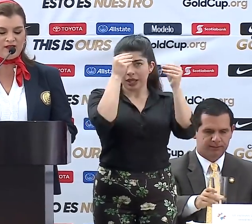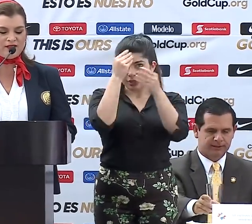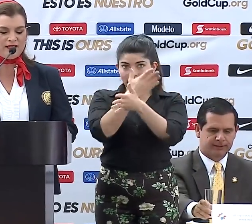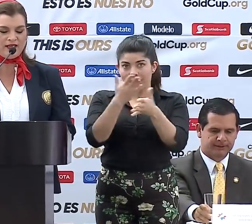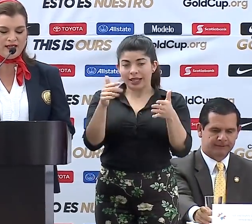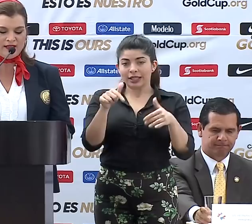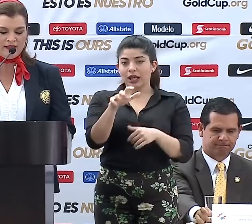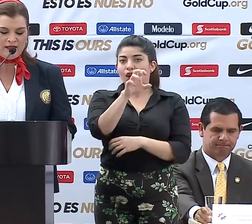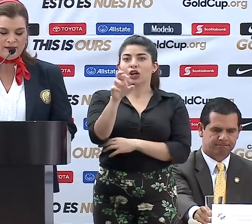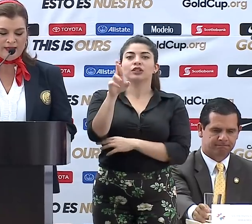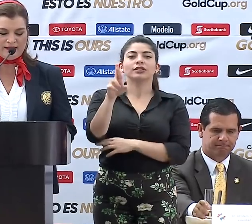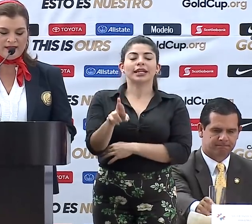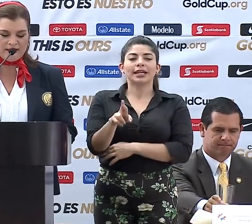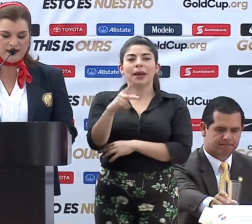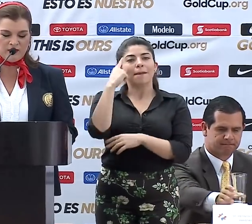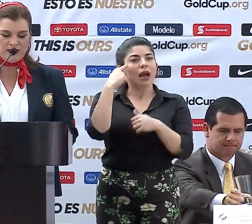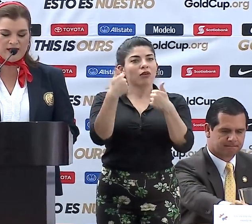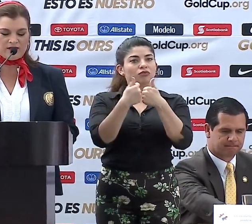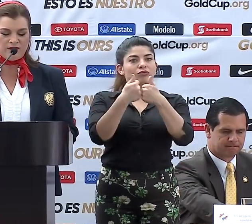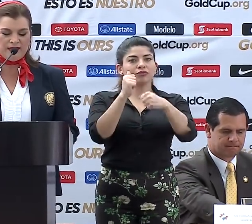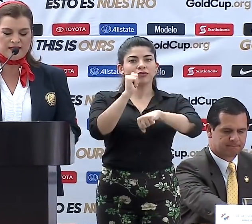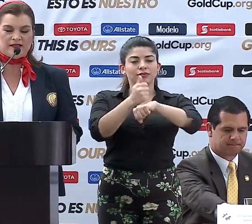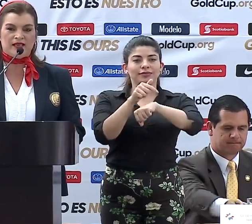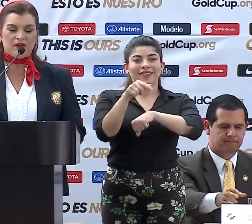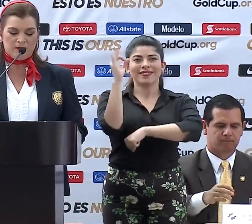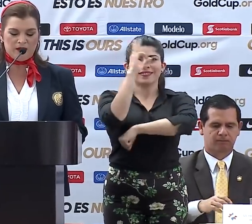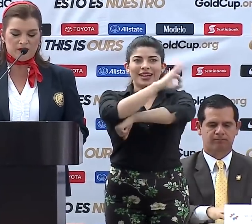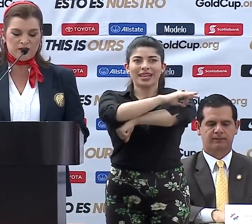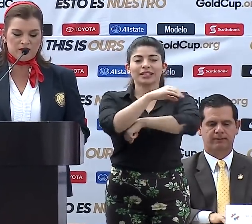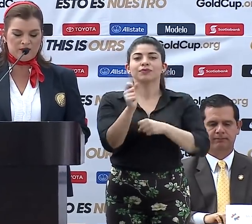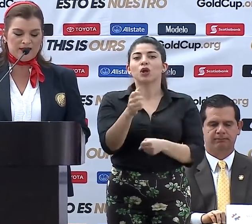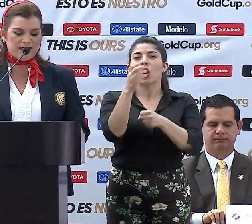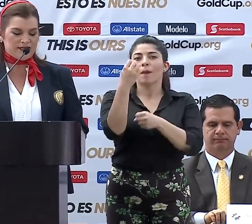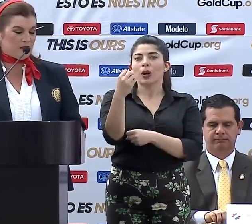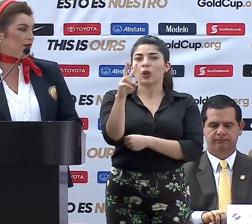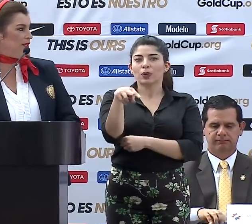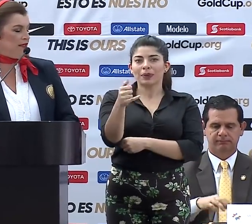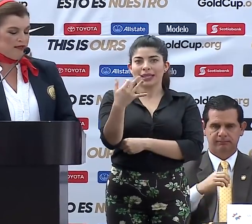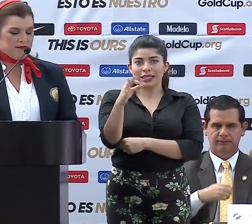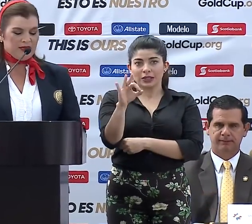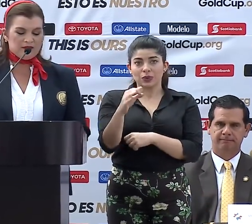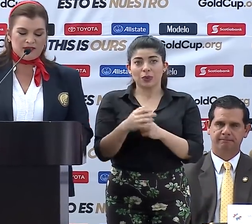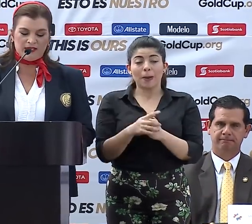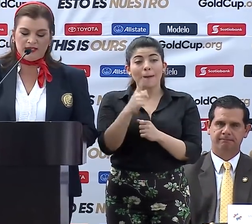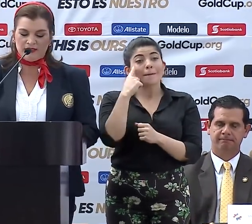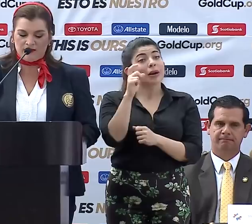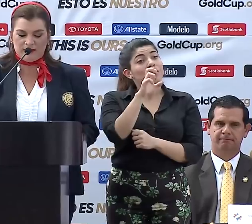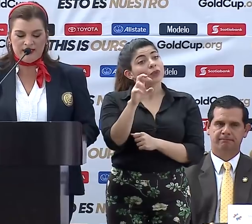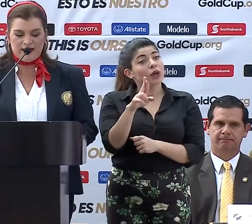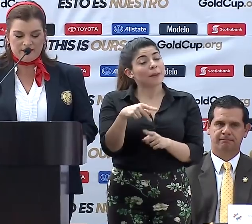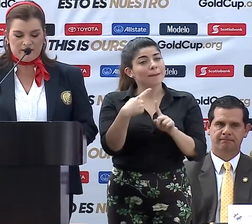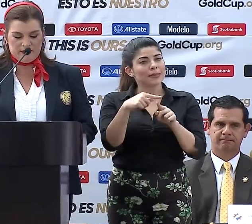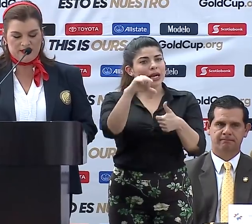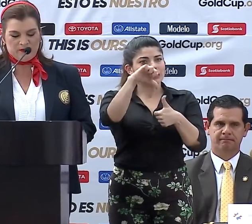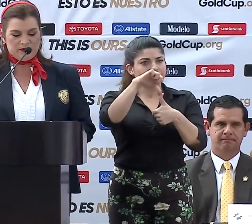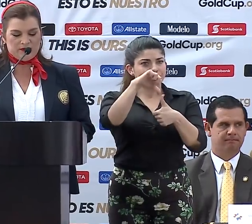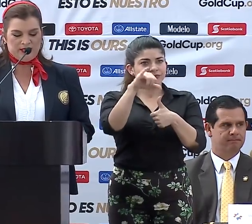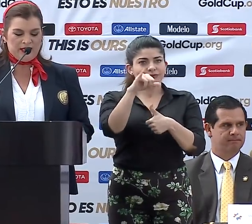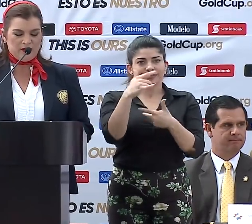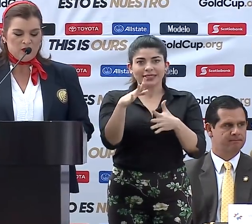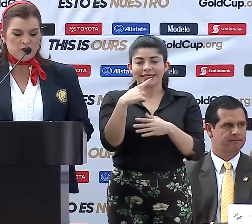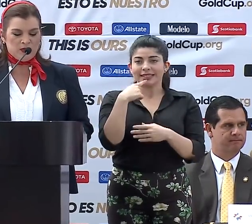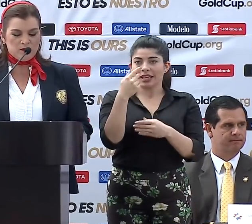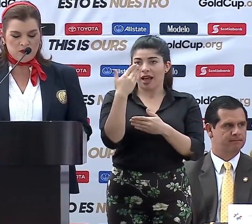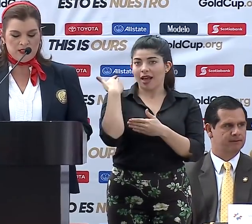escogencia de Costa Rica para ser sede de una de las fechas de la Copa Oro 2019. para Costa Rica y Centroamérica, como decíamos,